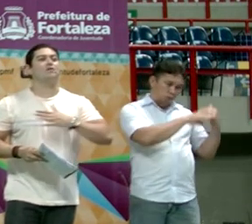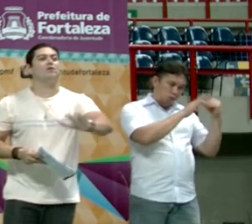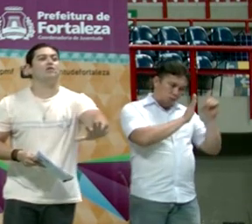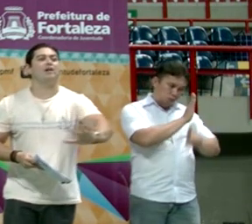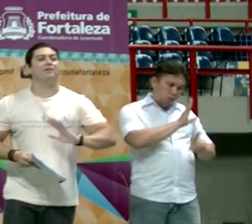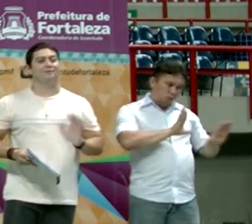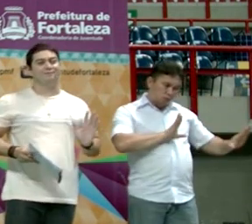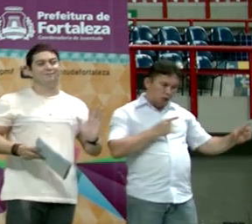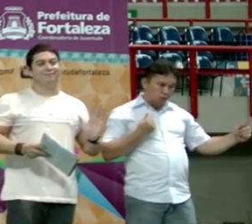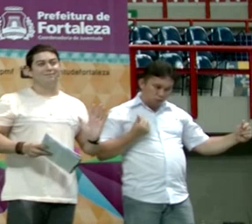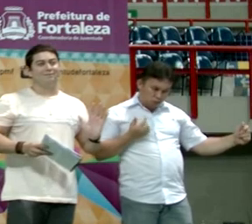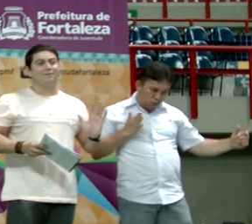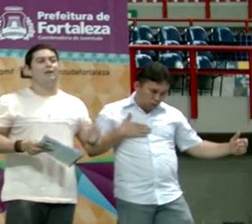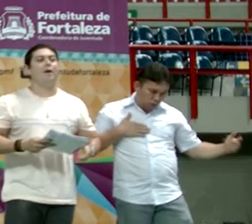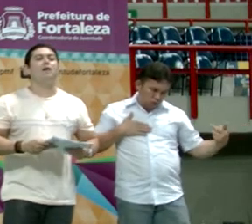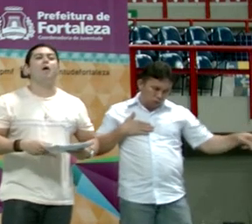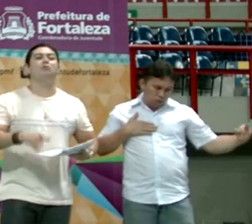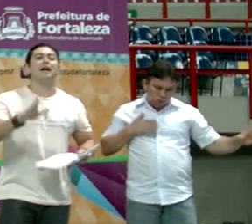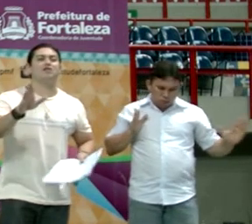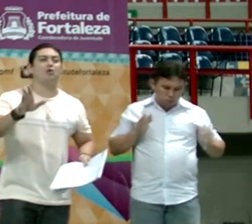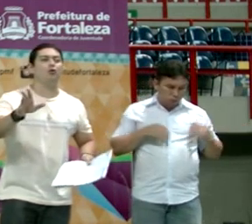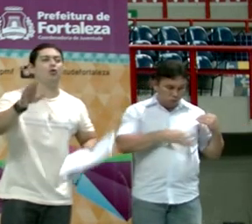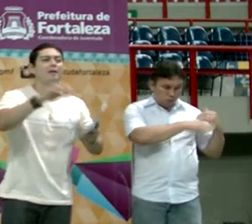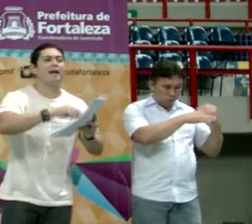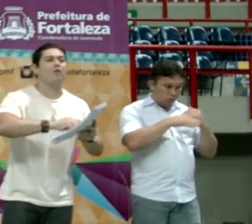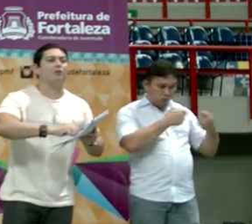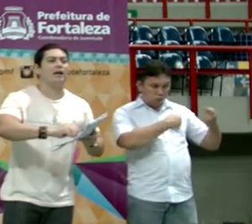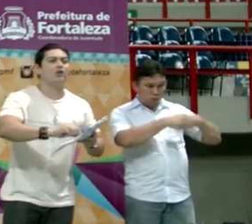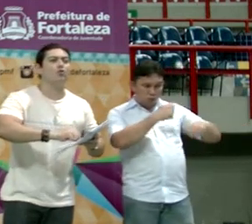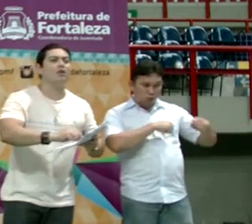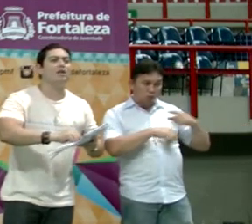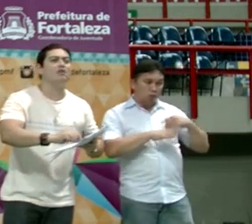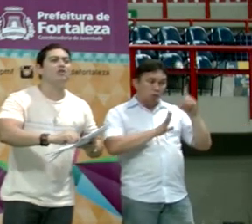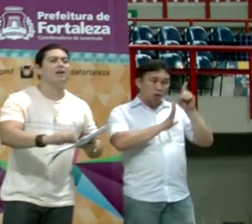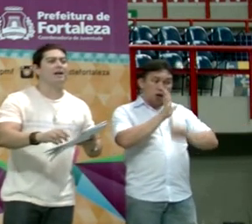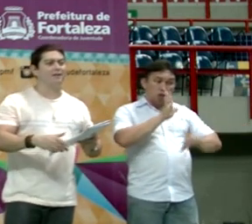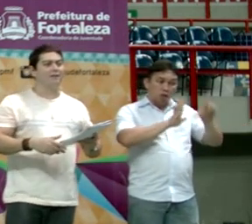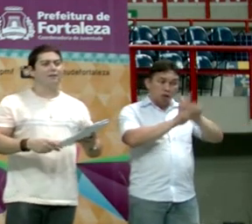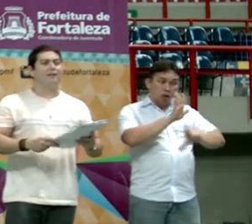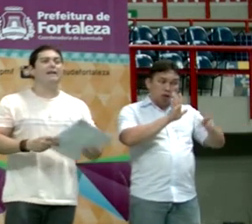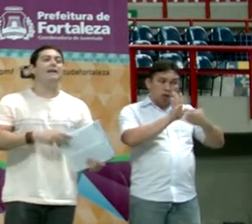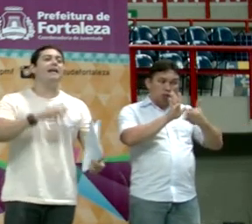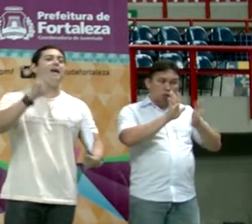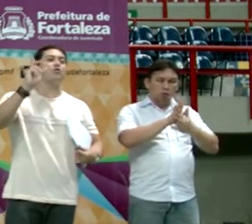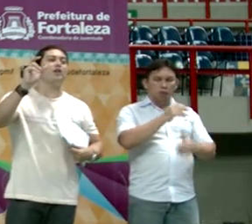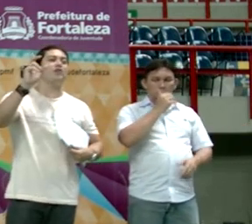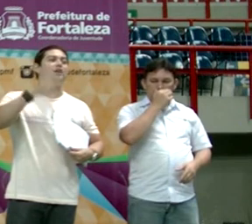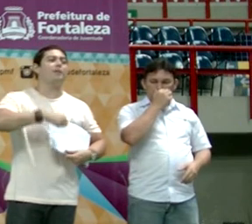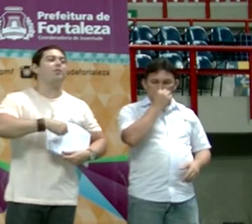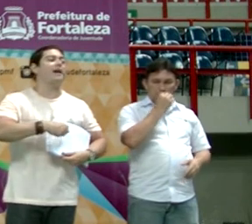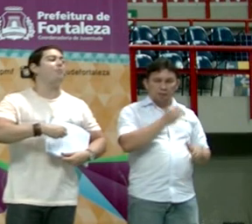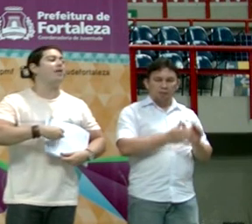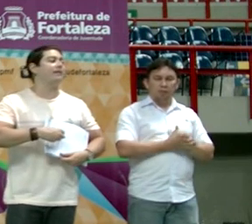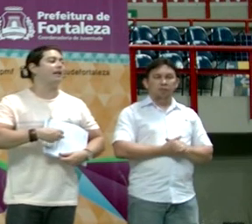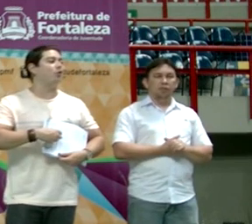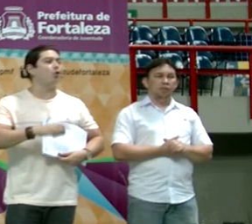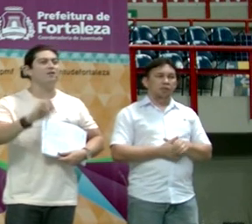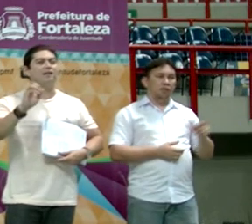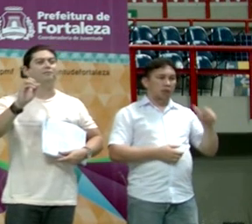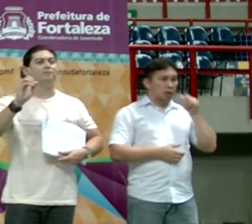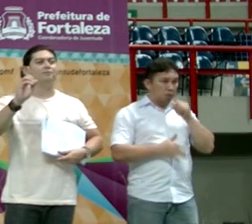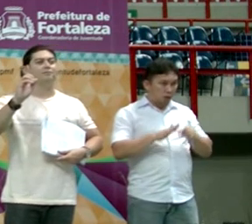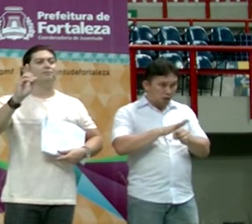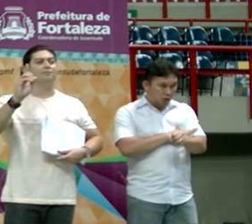mas cada um com o seu dinheiro. Não é igualdade econômica, é igualdade jurídica. E nem é jurídica, né? Porque a mulher